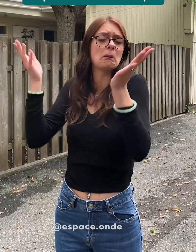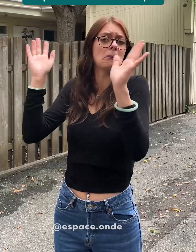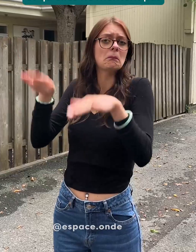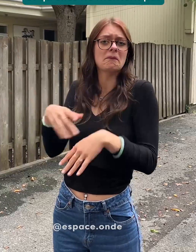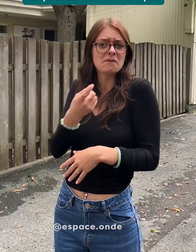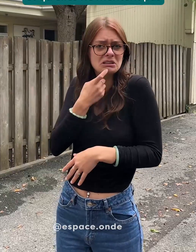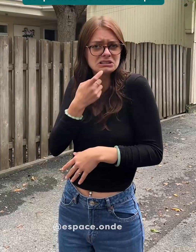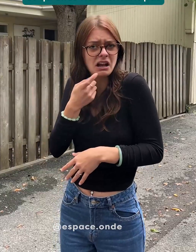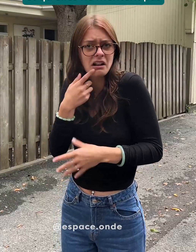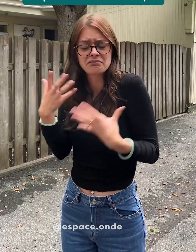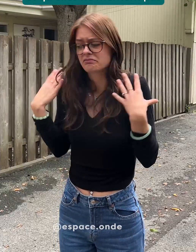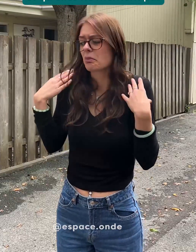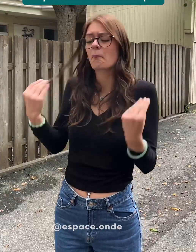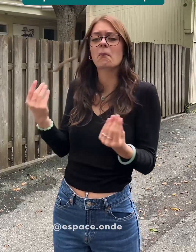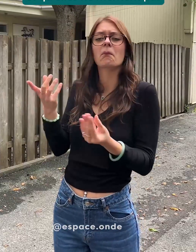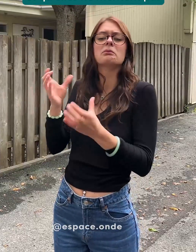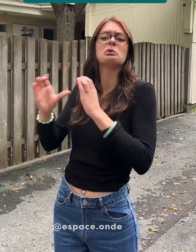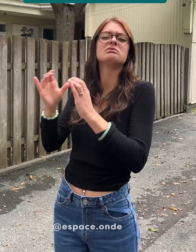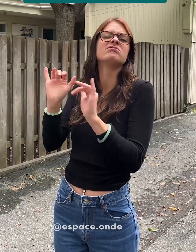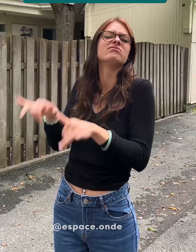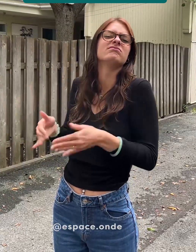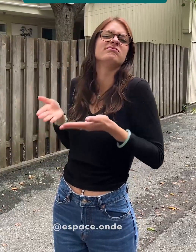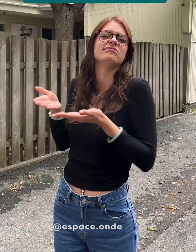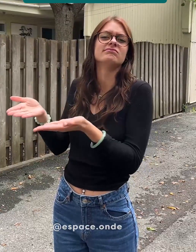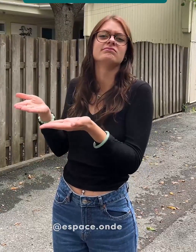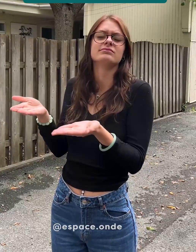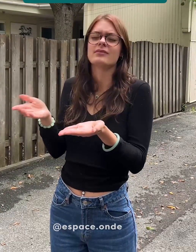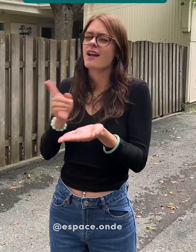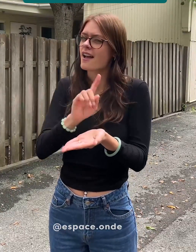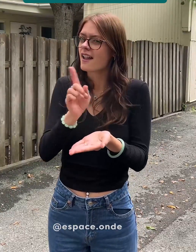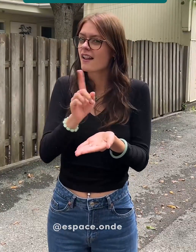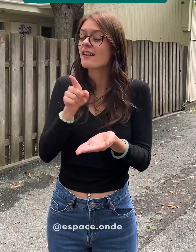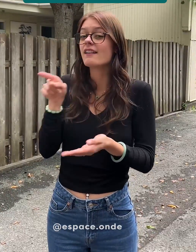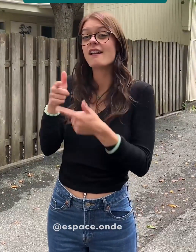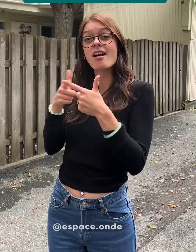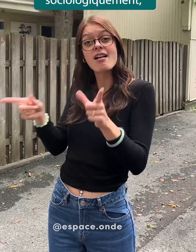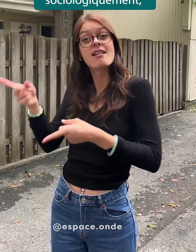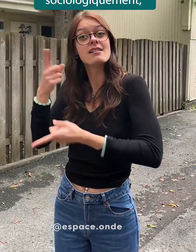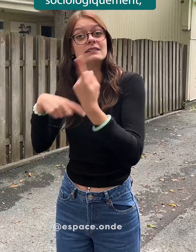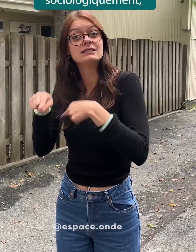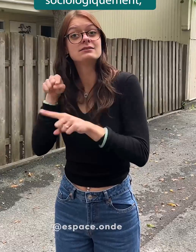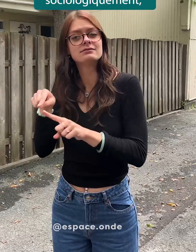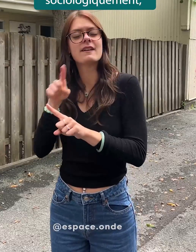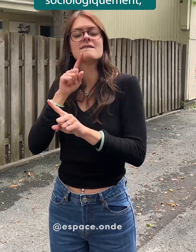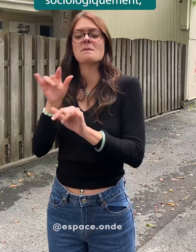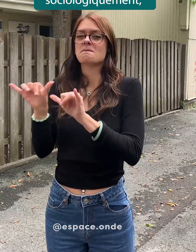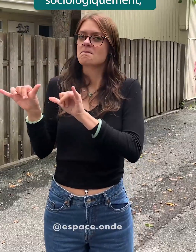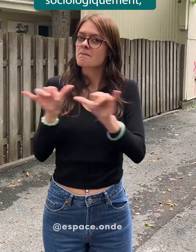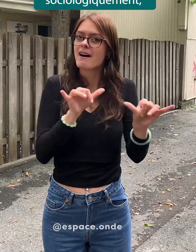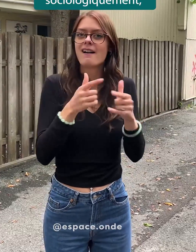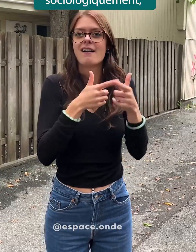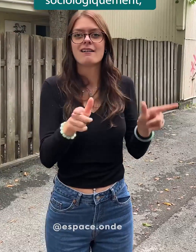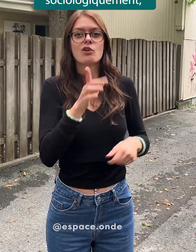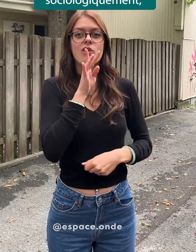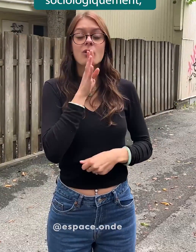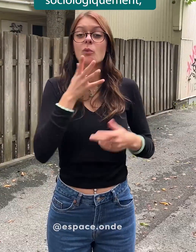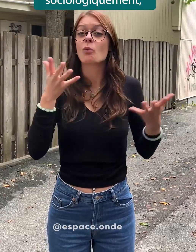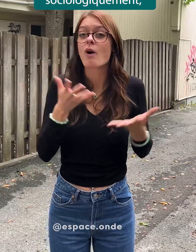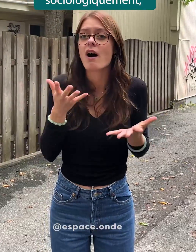outils de communication et qu'elles ne méritent pas le même traitement qu'on réserve aux langues orales, alors qu'elles sont des langues entières et riches, que ce